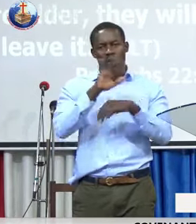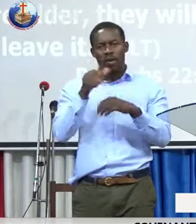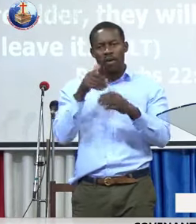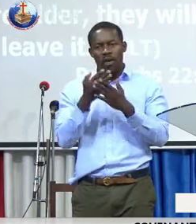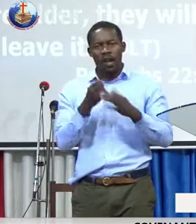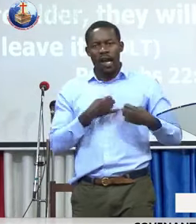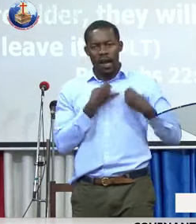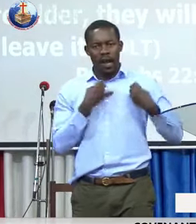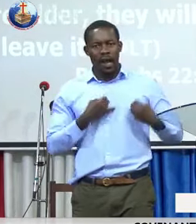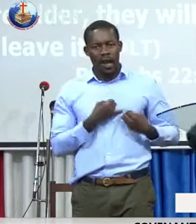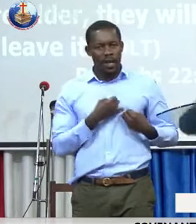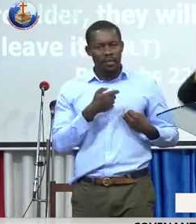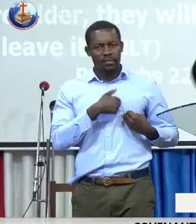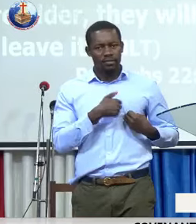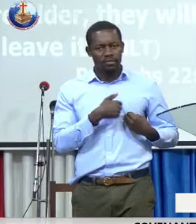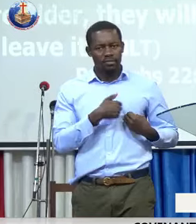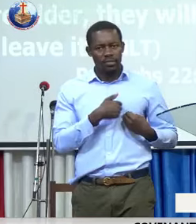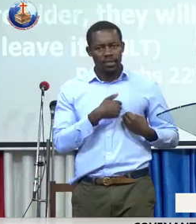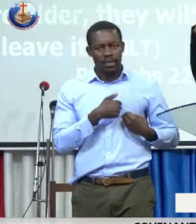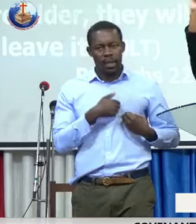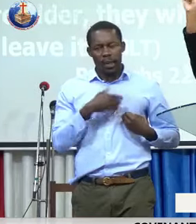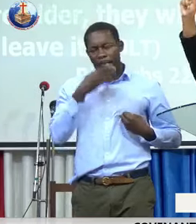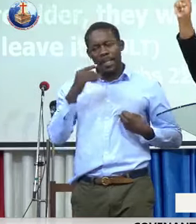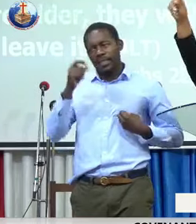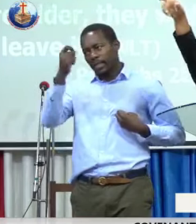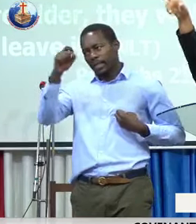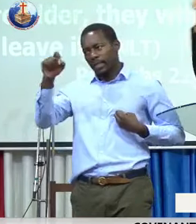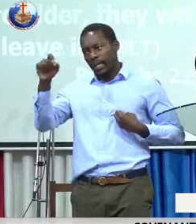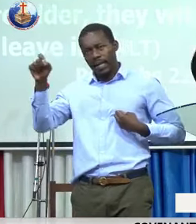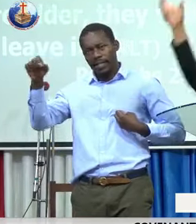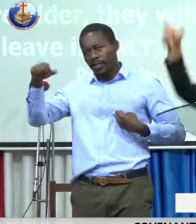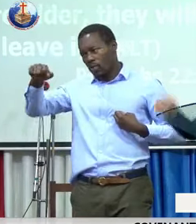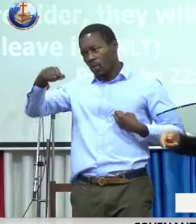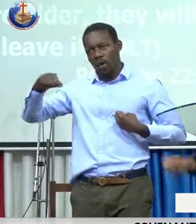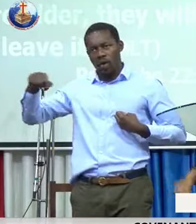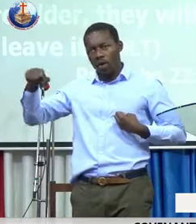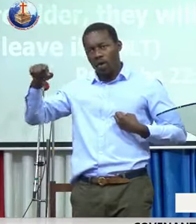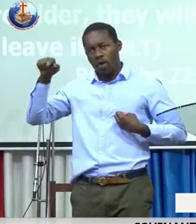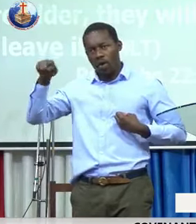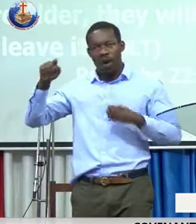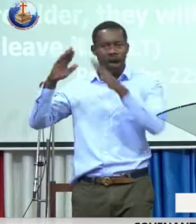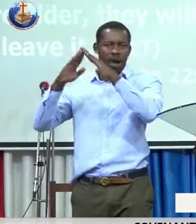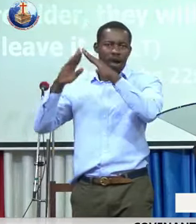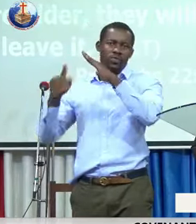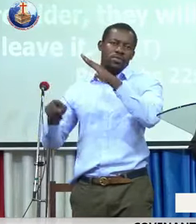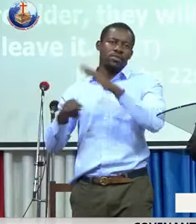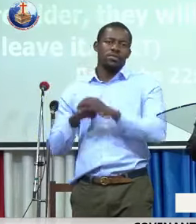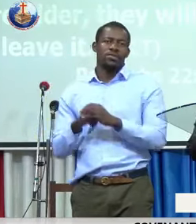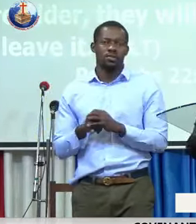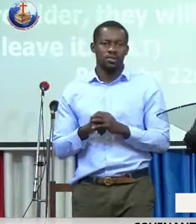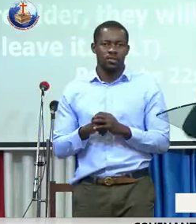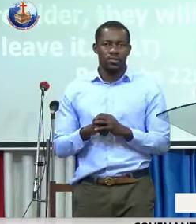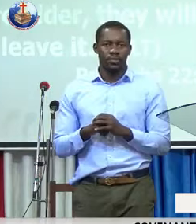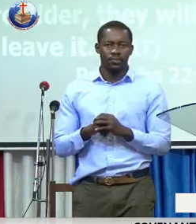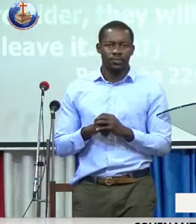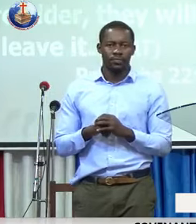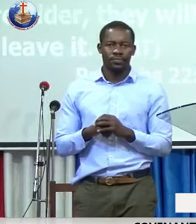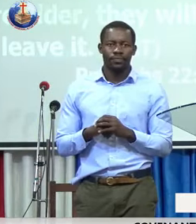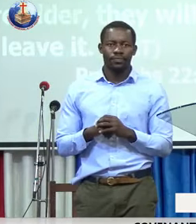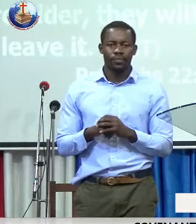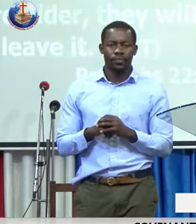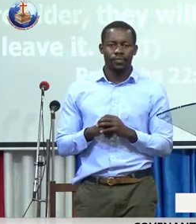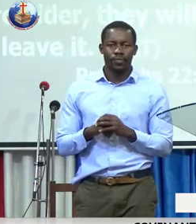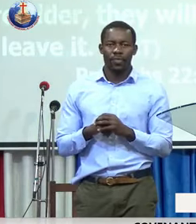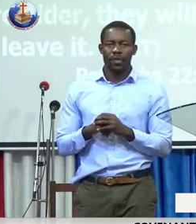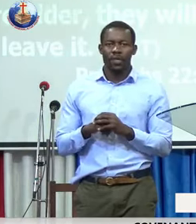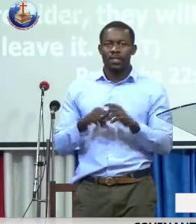ambayo yameandikwa mioyoni mwetu. And we have written them on the doorposts and in the pillars of our houses. Na tumeandika kwenye miimo ya milango ya nyumba zetu.